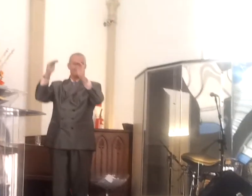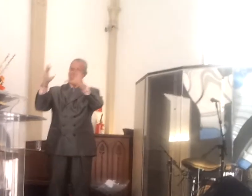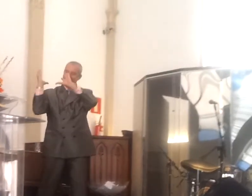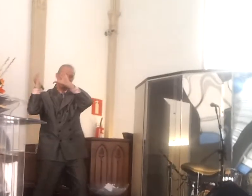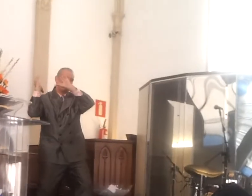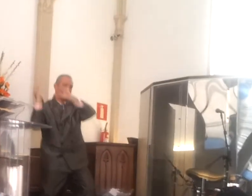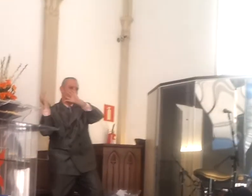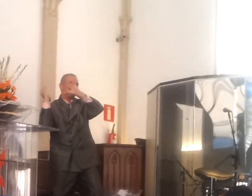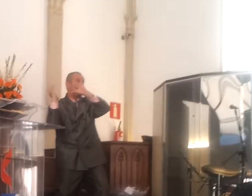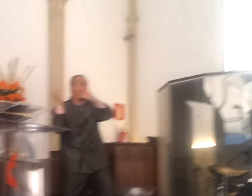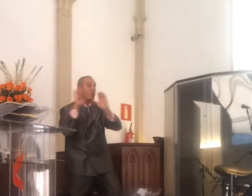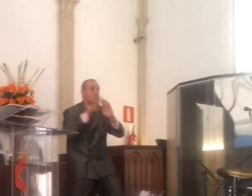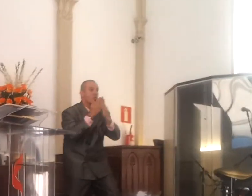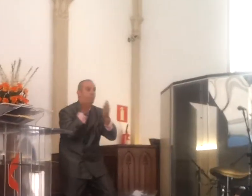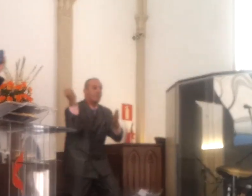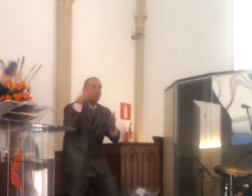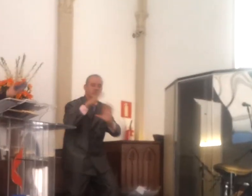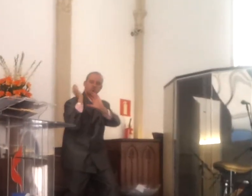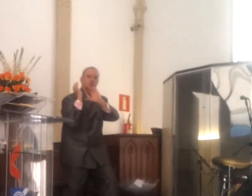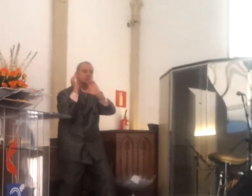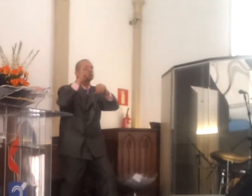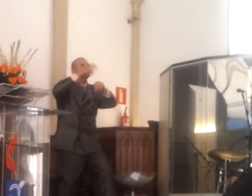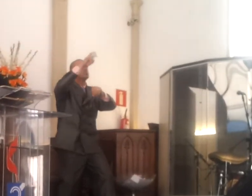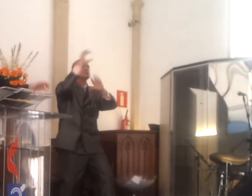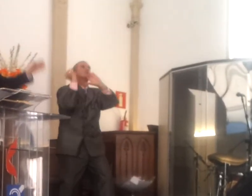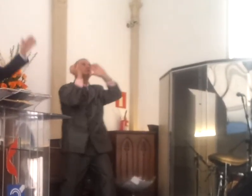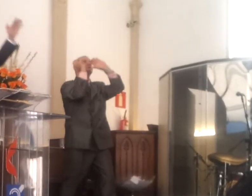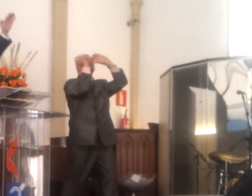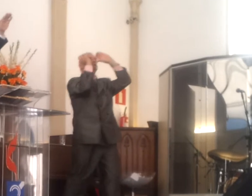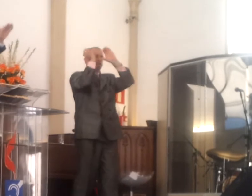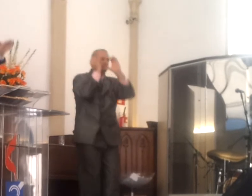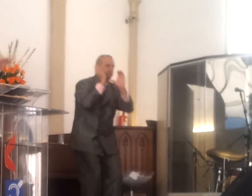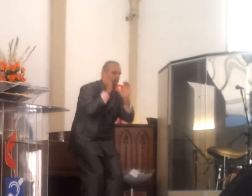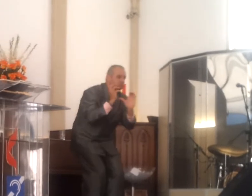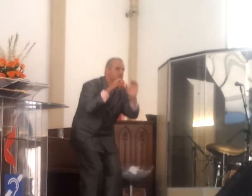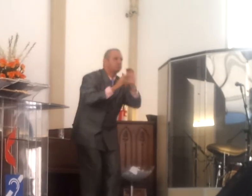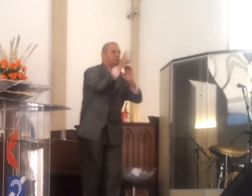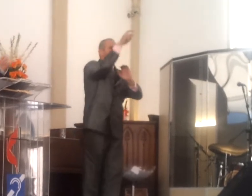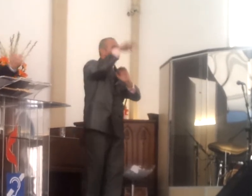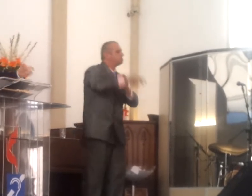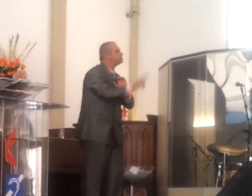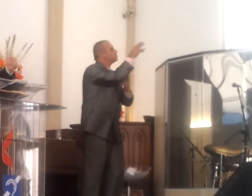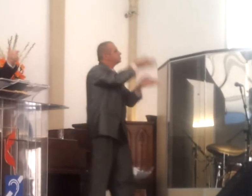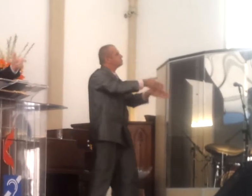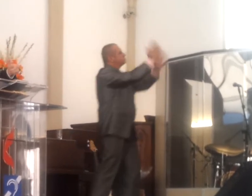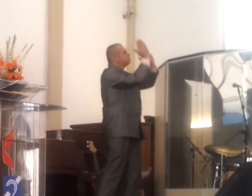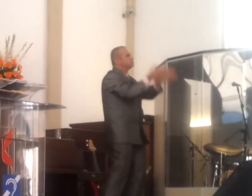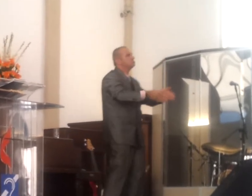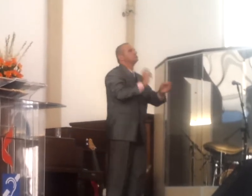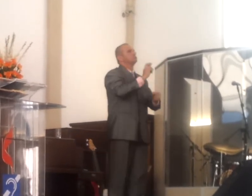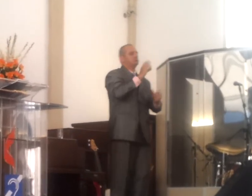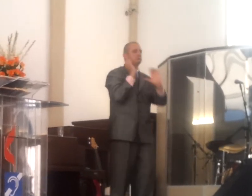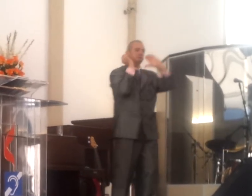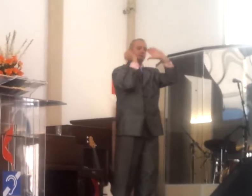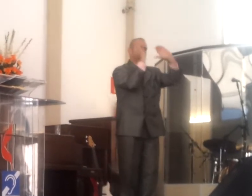novos testamentos. Subimos prédios aí, descemos, andar por andar com as caixas